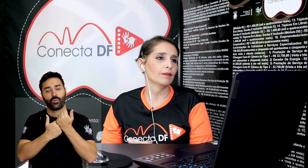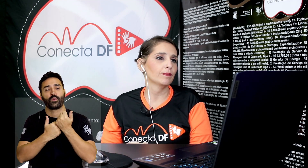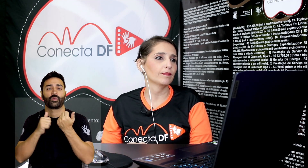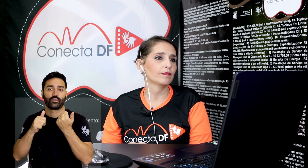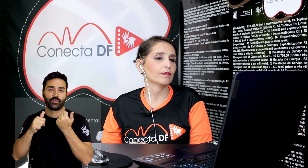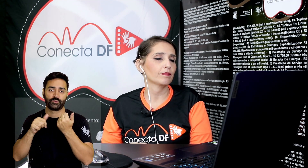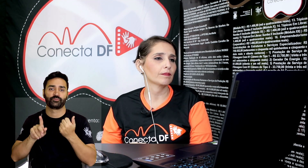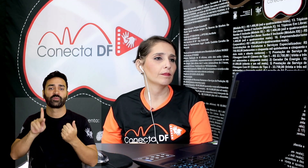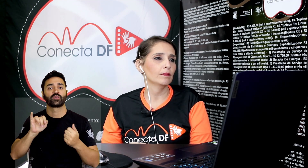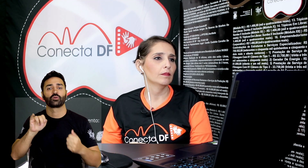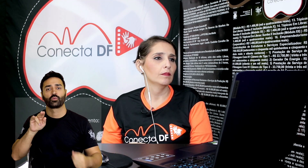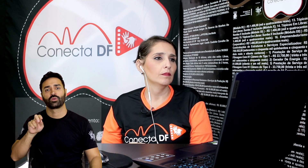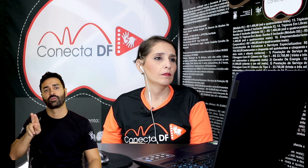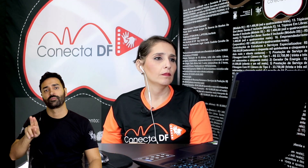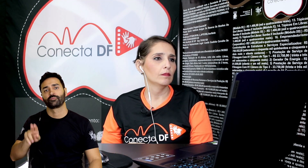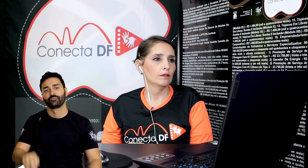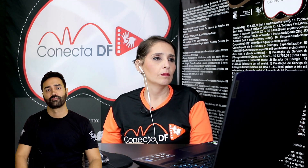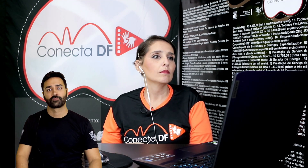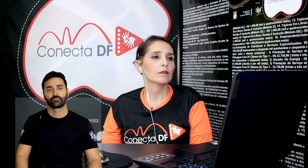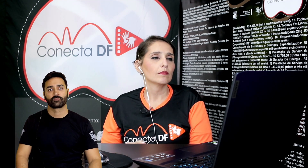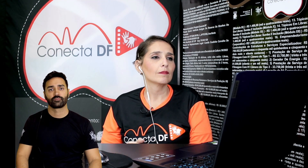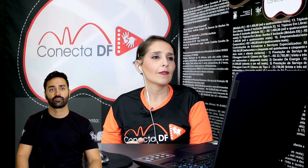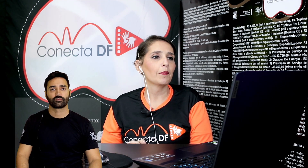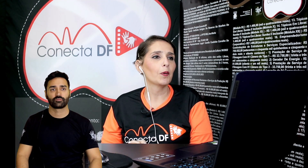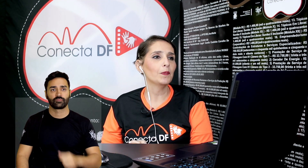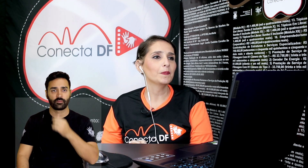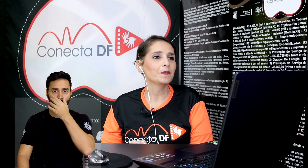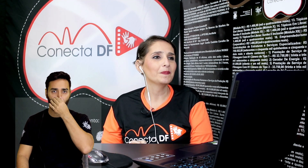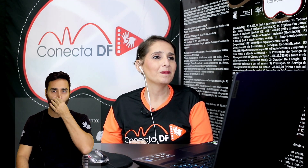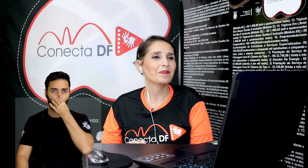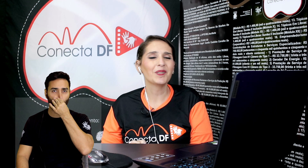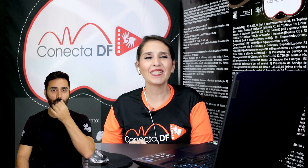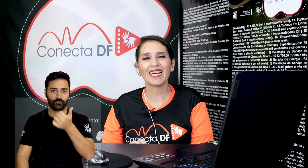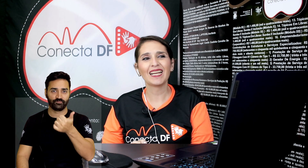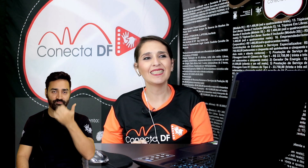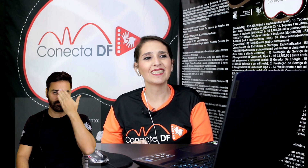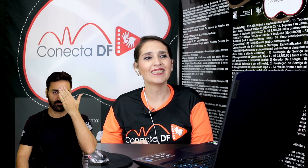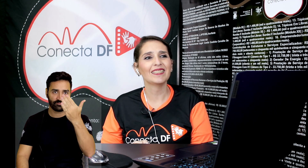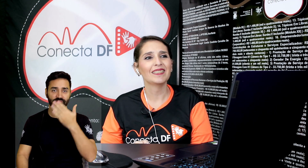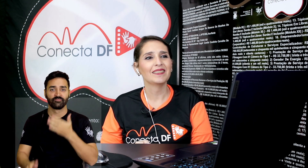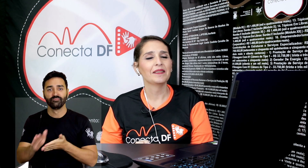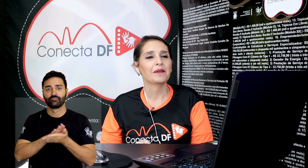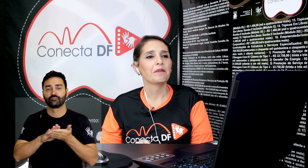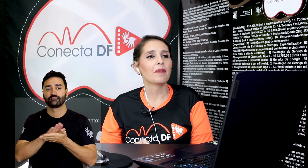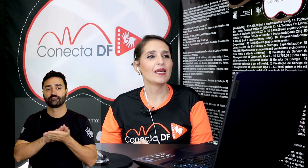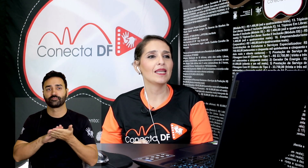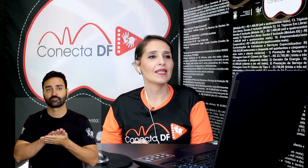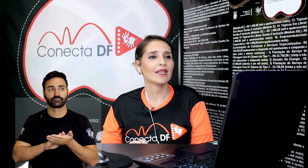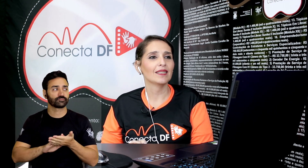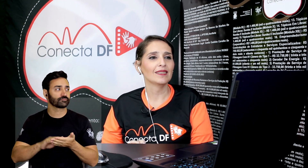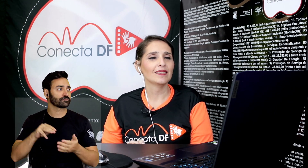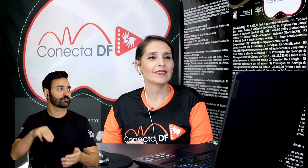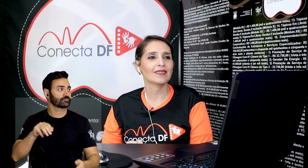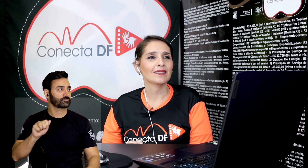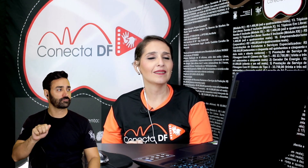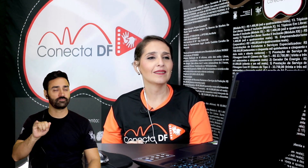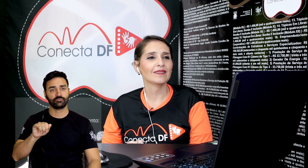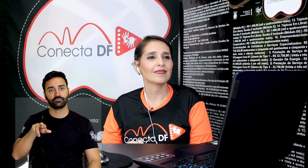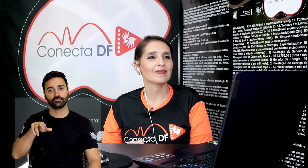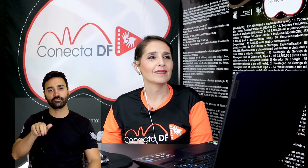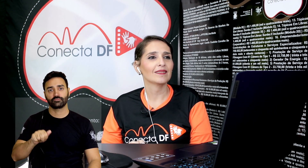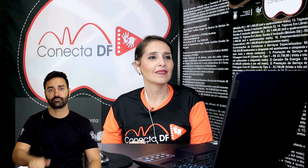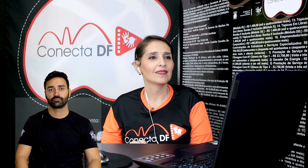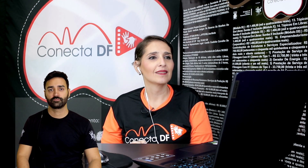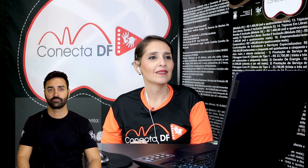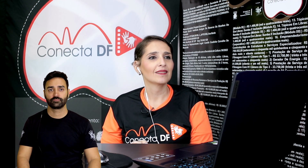palavra. Tá bom. Tá bom? Obrigada, era isso. Por nada. Maíra.